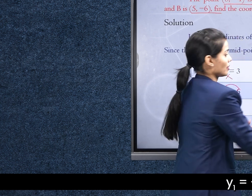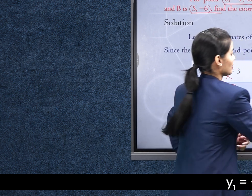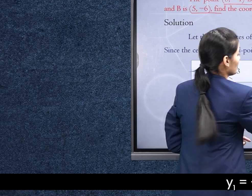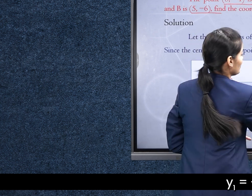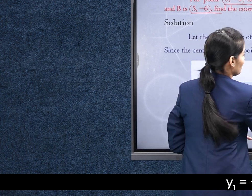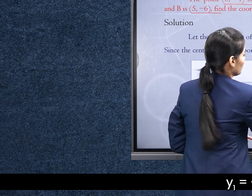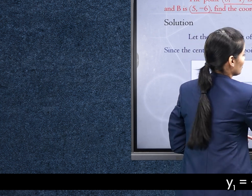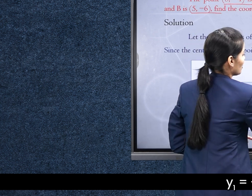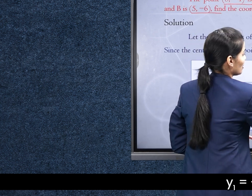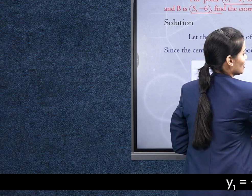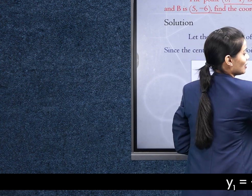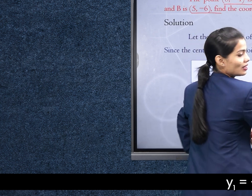y1 ಇಸ್ ಈಕ್ವಲ್ ಟು ಮೈನಸ್ 2.